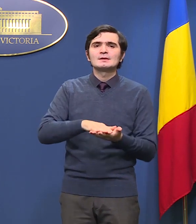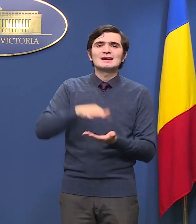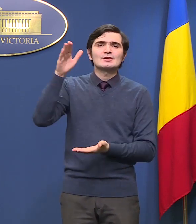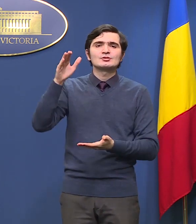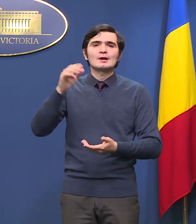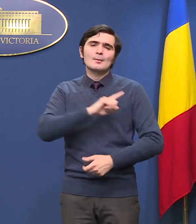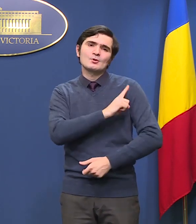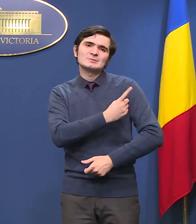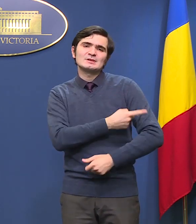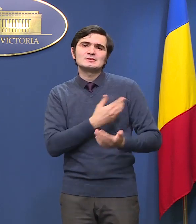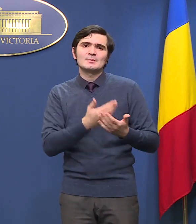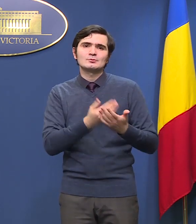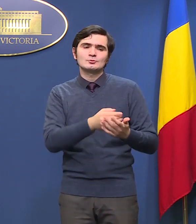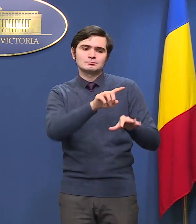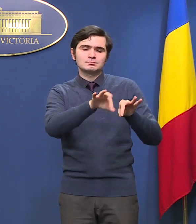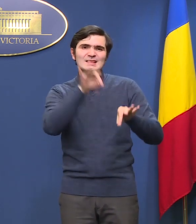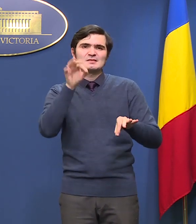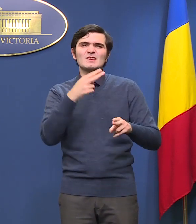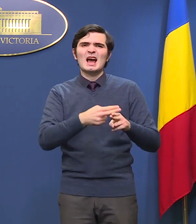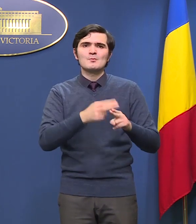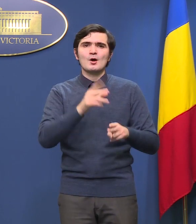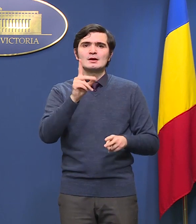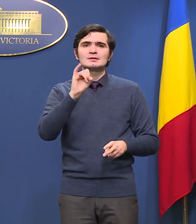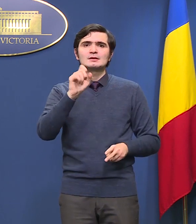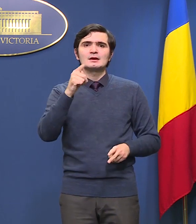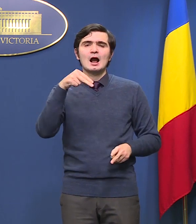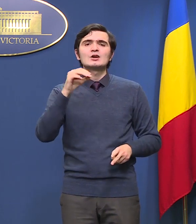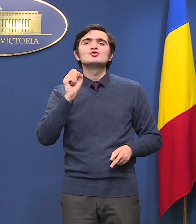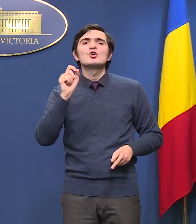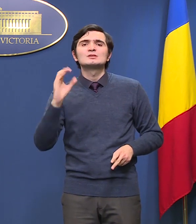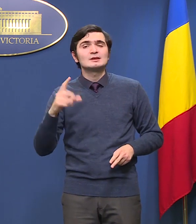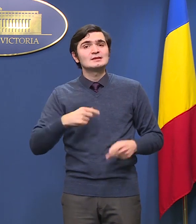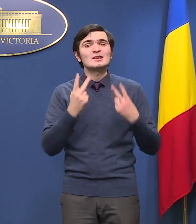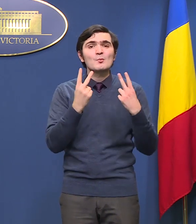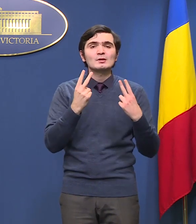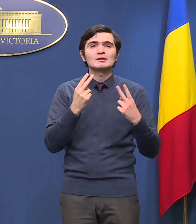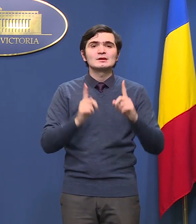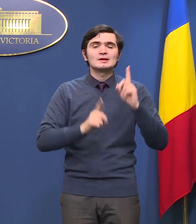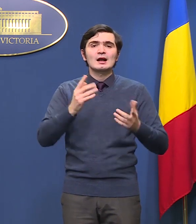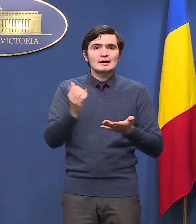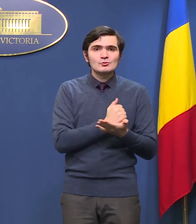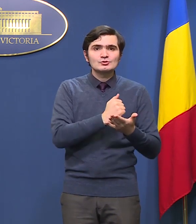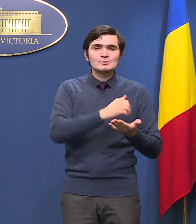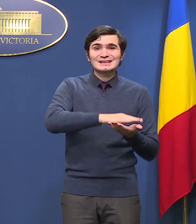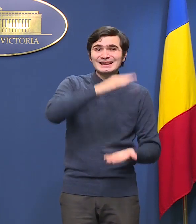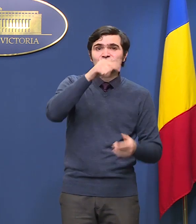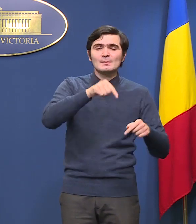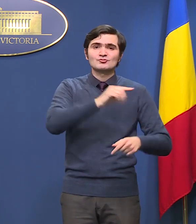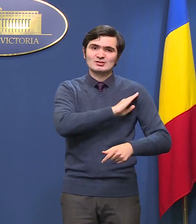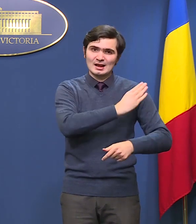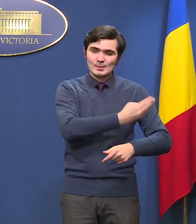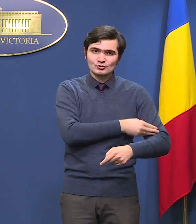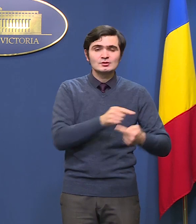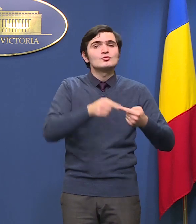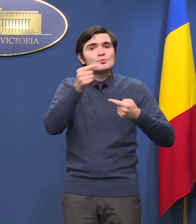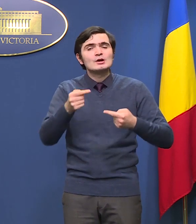diagnosticare este extrem de importantă pentru că în funcție de creșterea capacității de diagnosticare avem capacitatea de